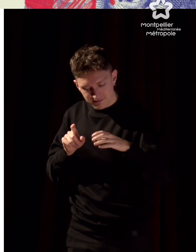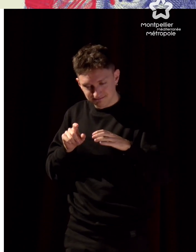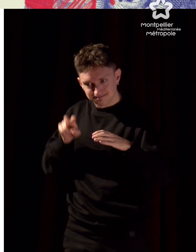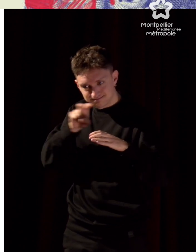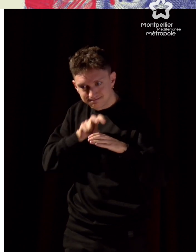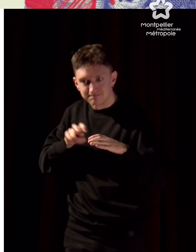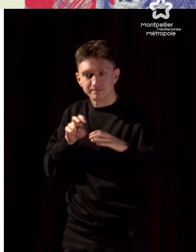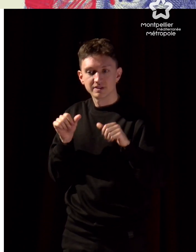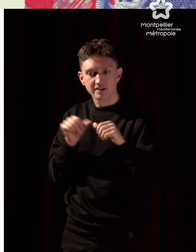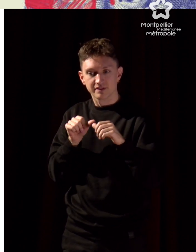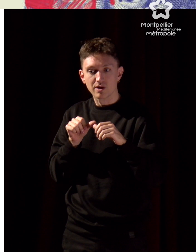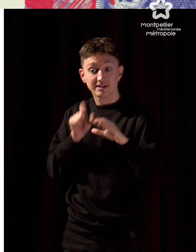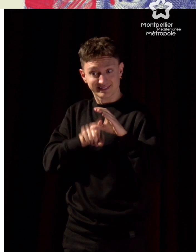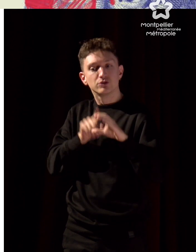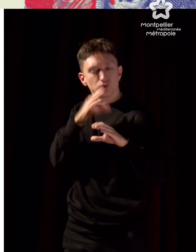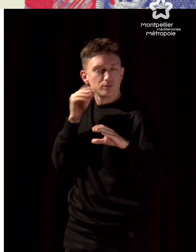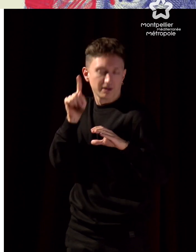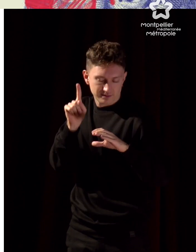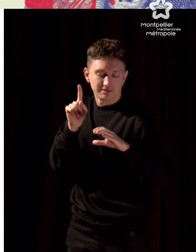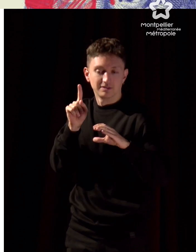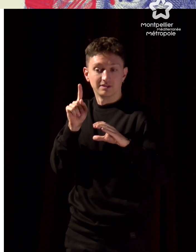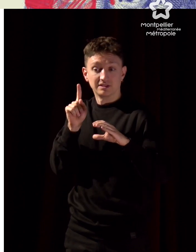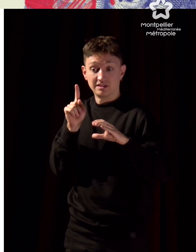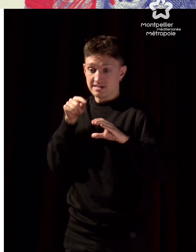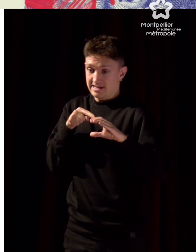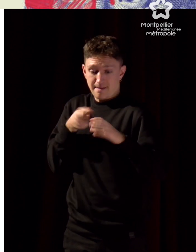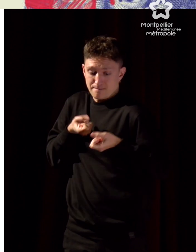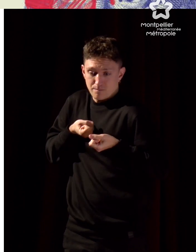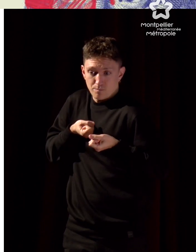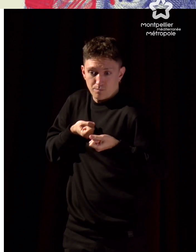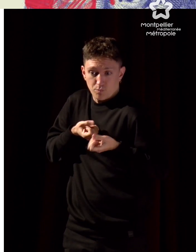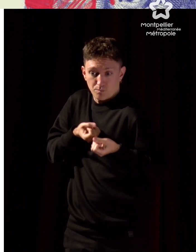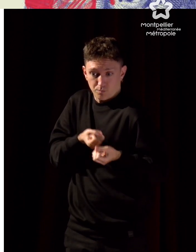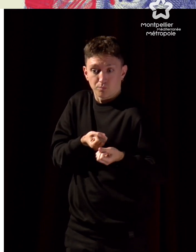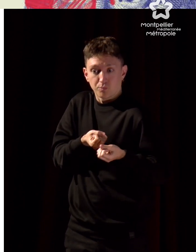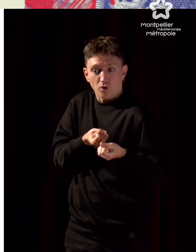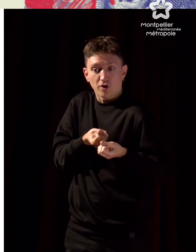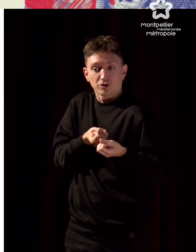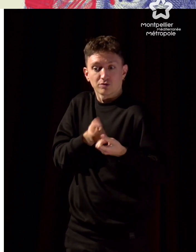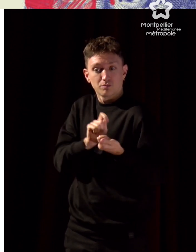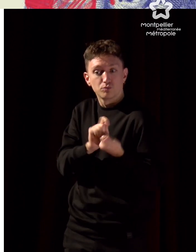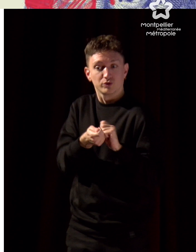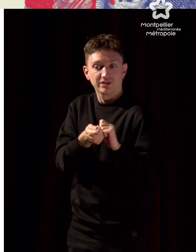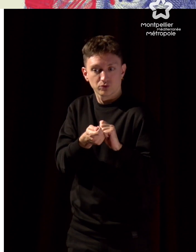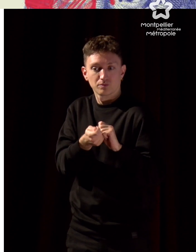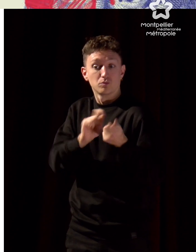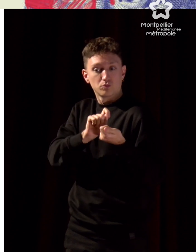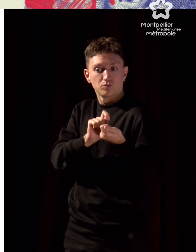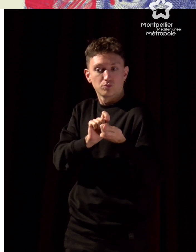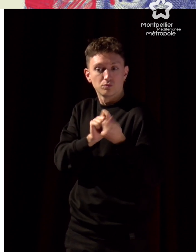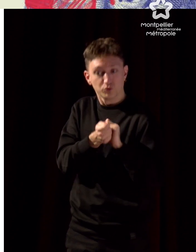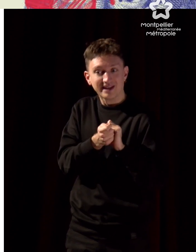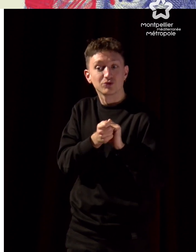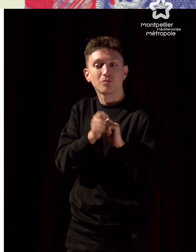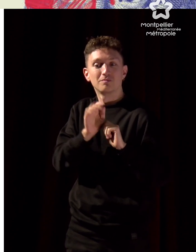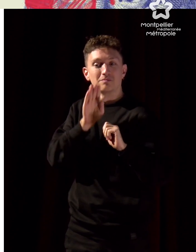dans des cellules humaines, il induit des mutations qui correspondent à la variation néandertale. Hein, donc,